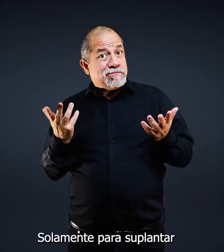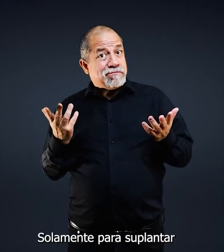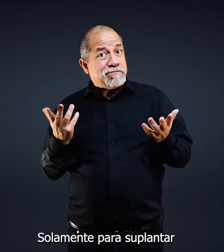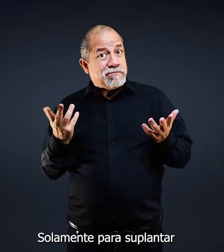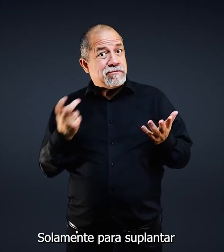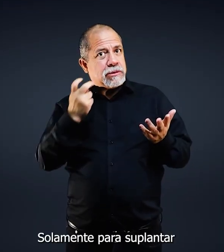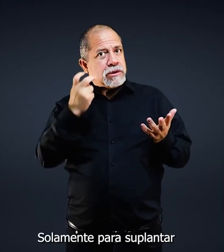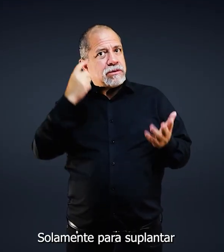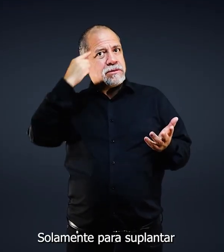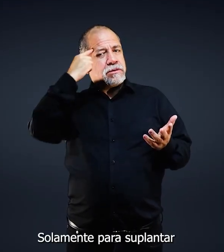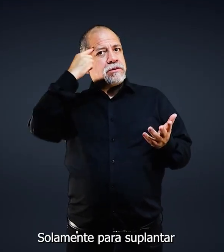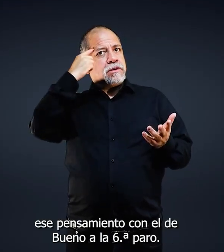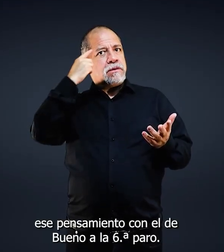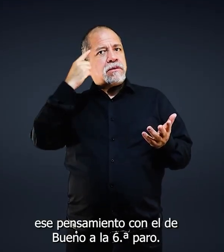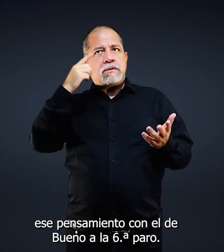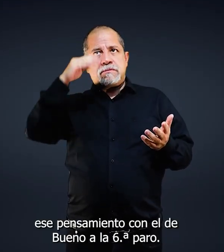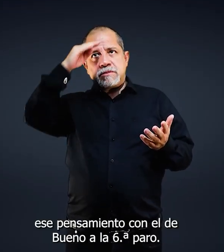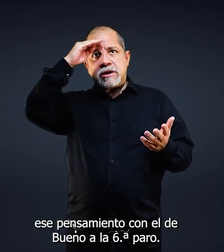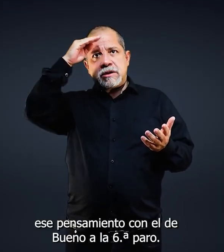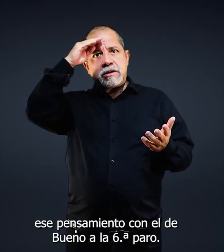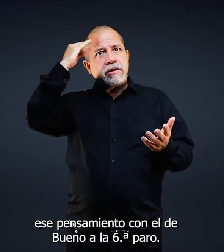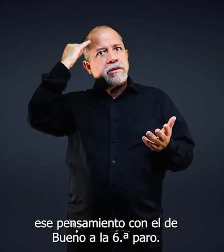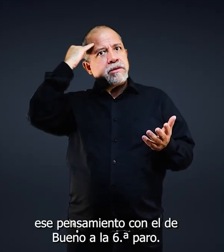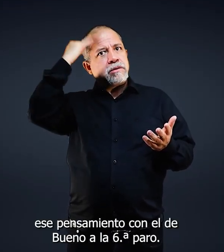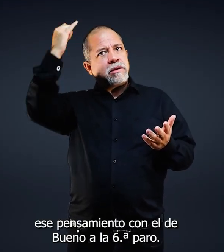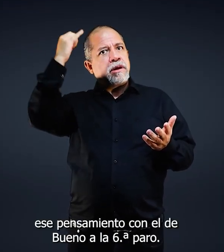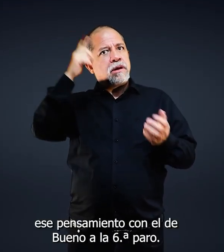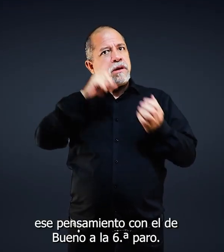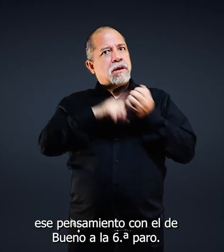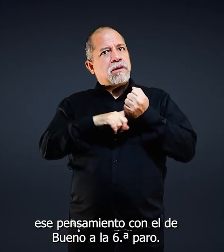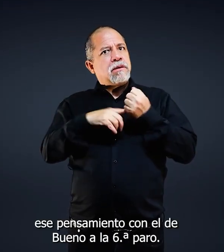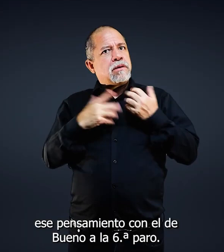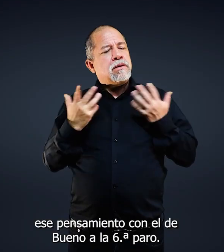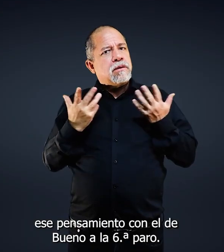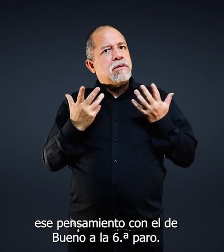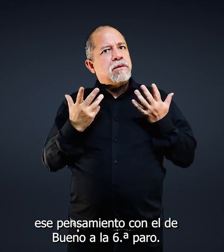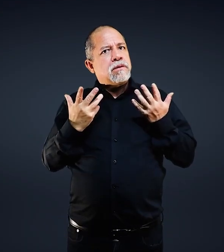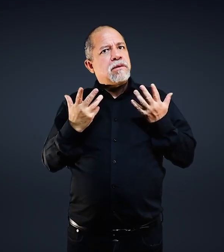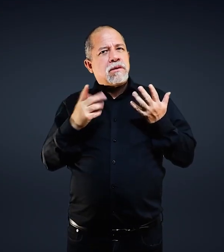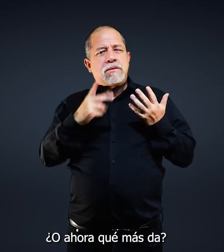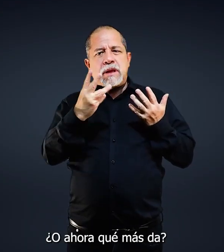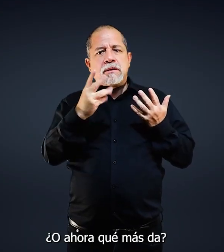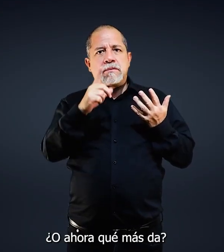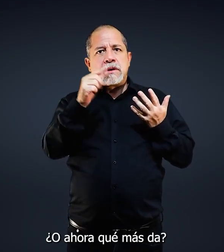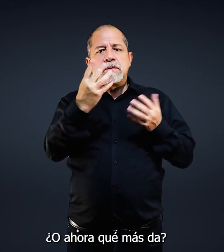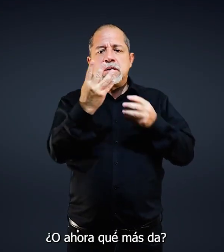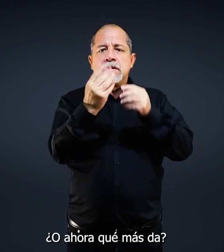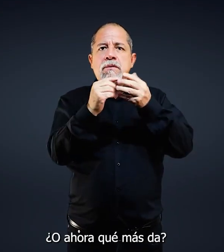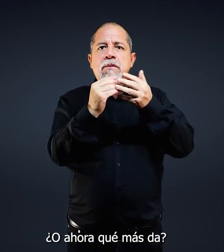Solamente para suplantar ese pensamiento con el de, bueno, a la sexta paro, o ahora, ¿qué más